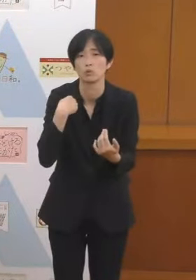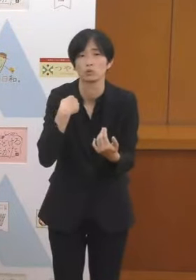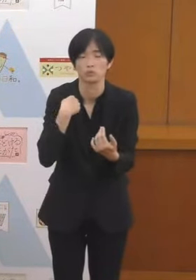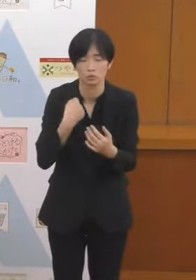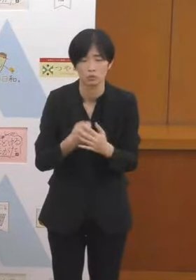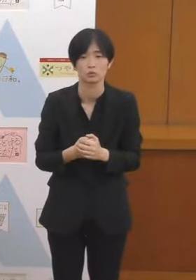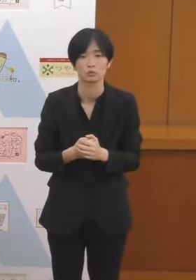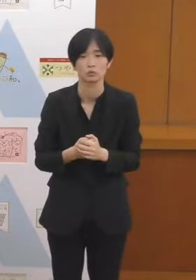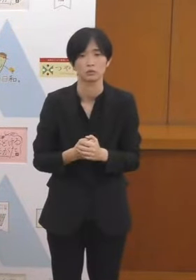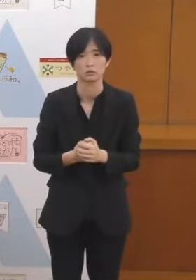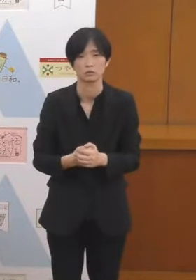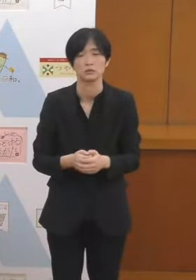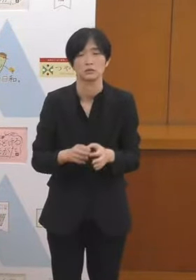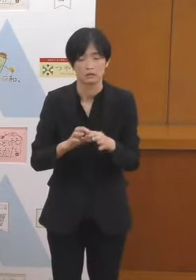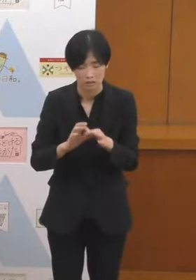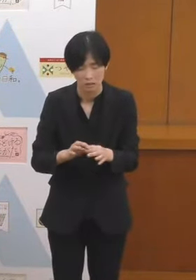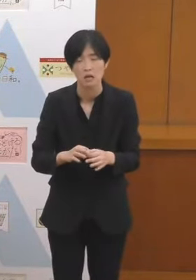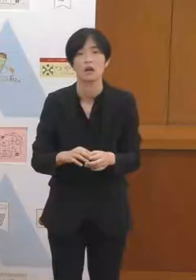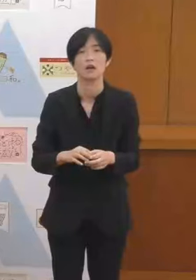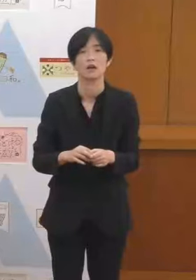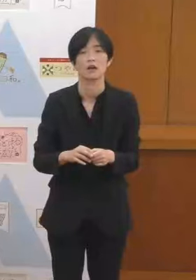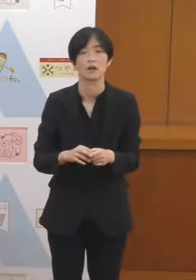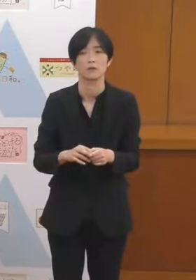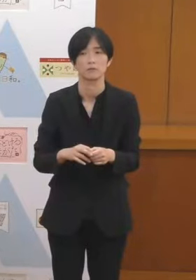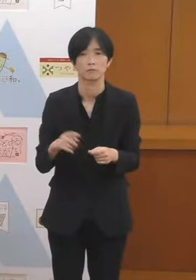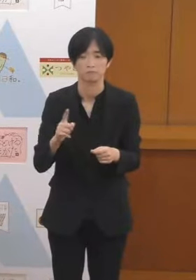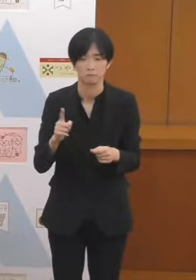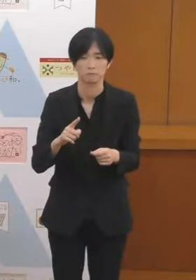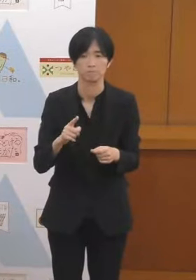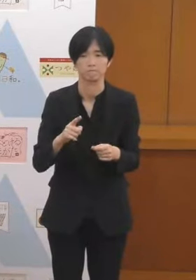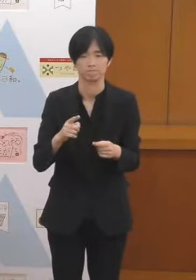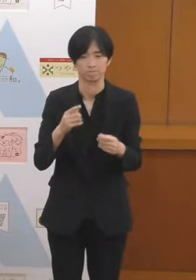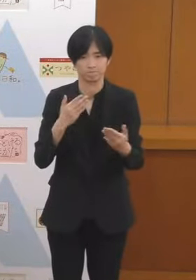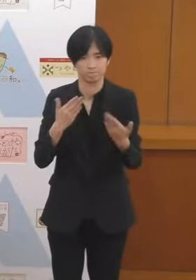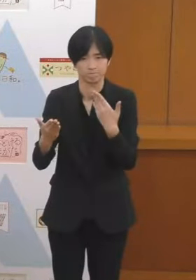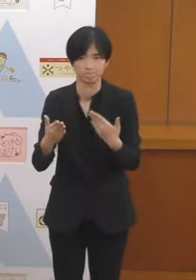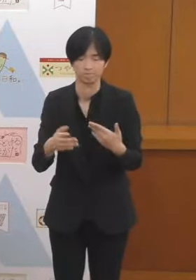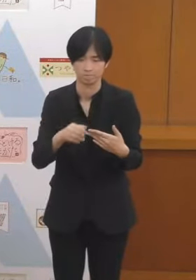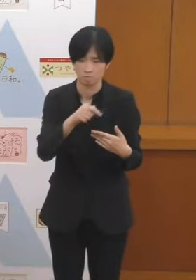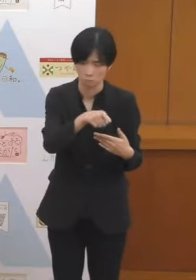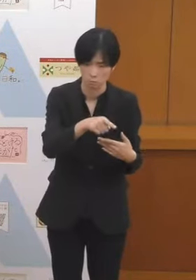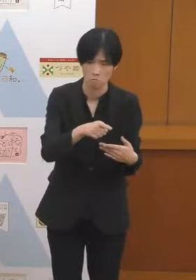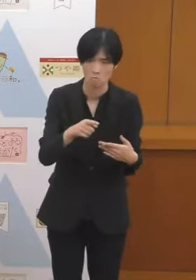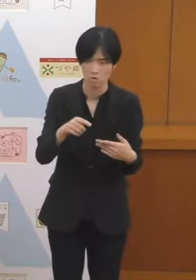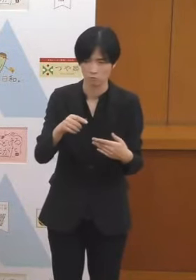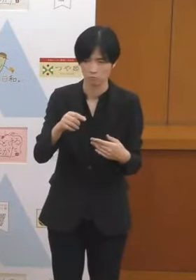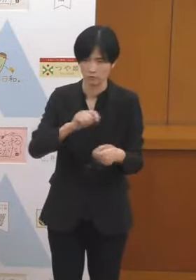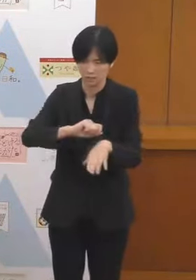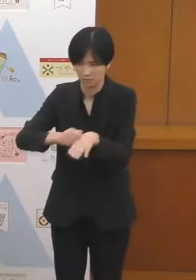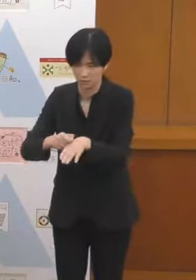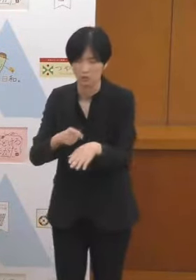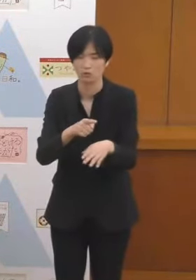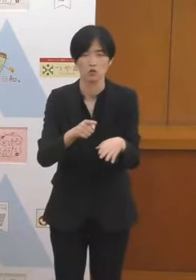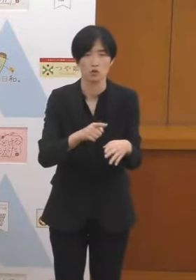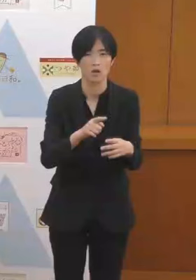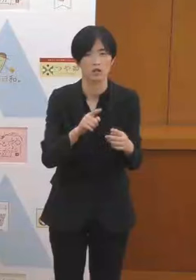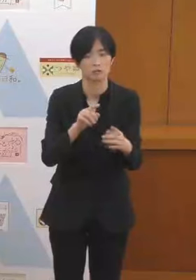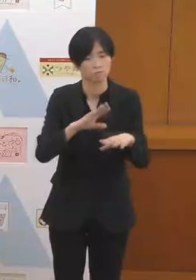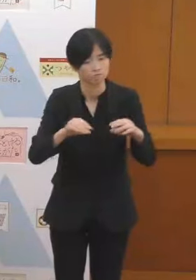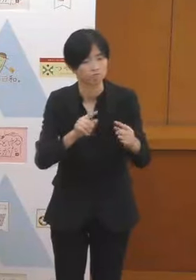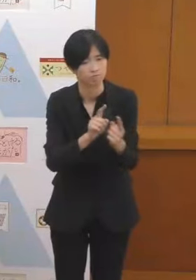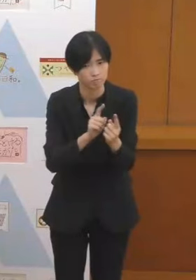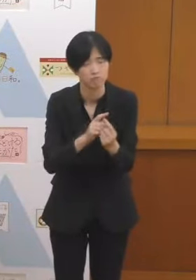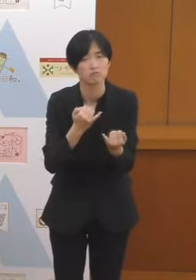やはりそういったメリハリをつけて対処していくというのは私はあ大事なことではないかなという風に思って